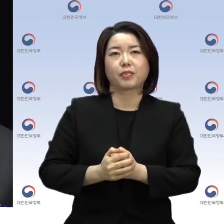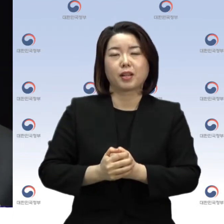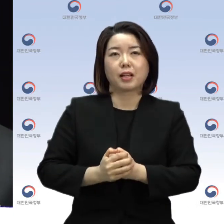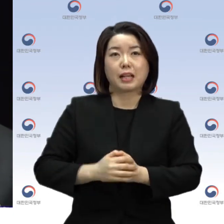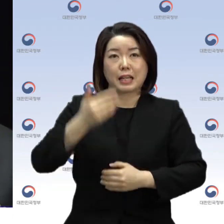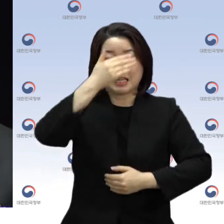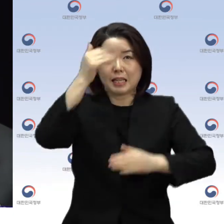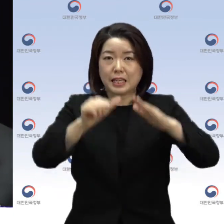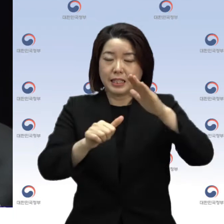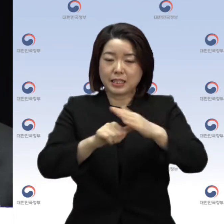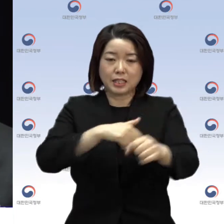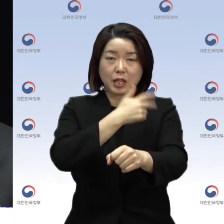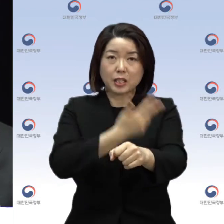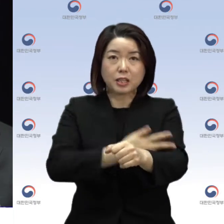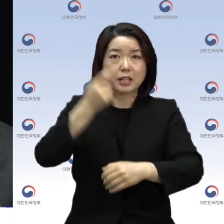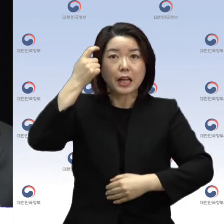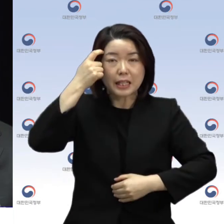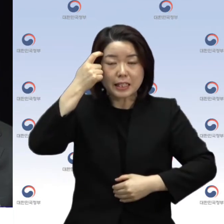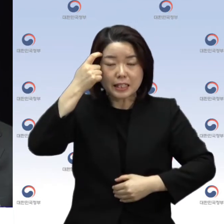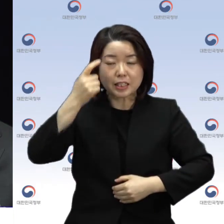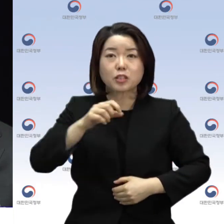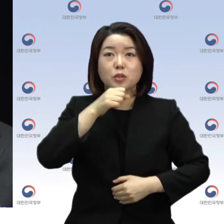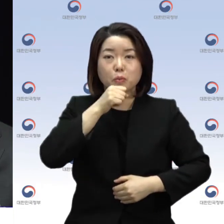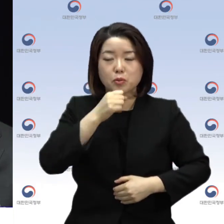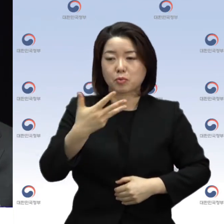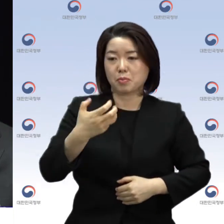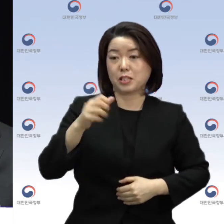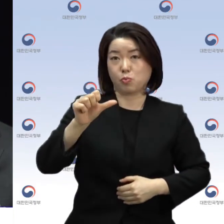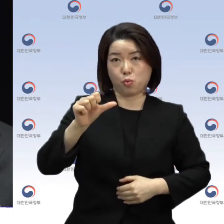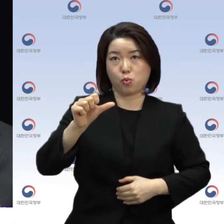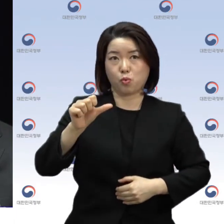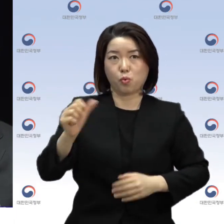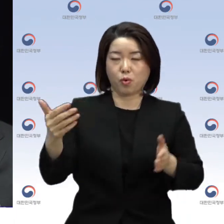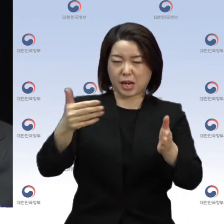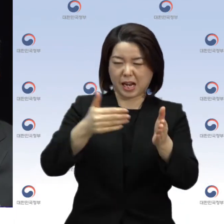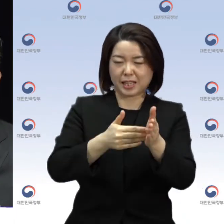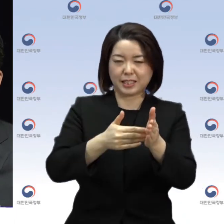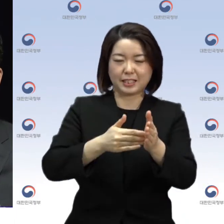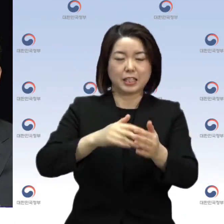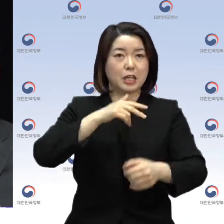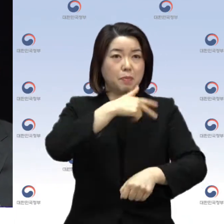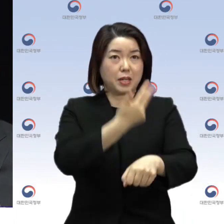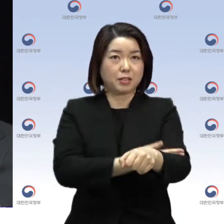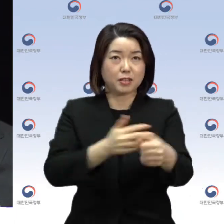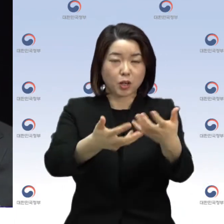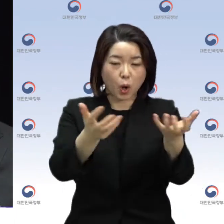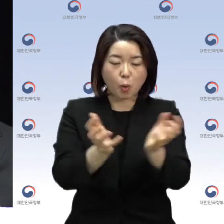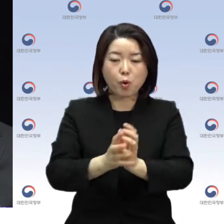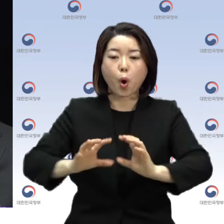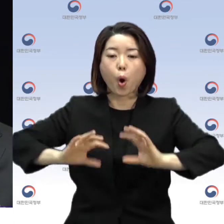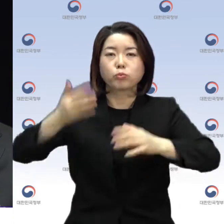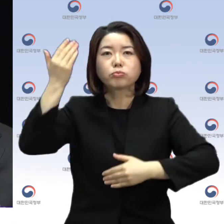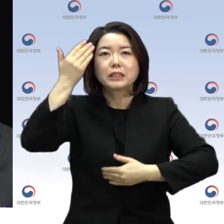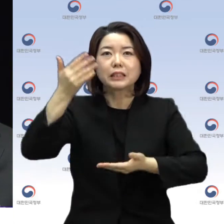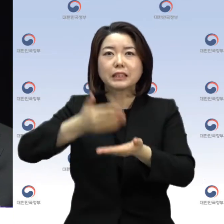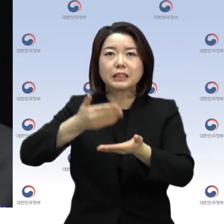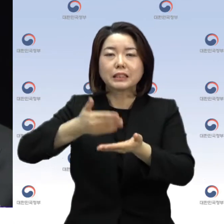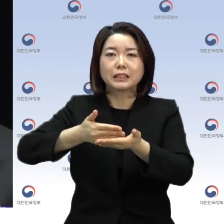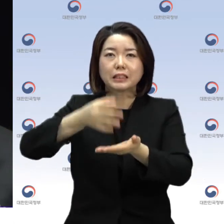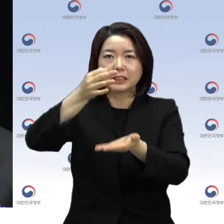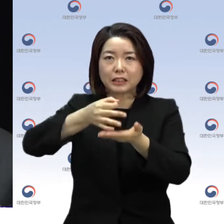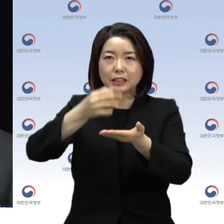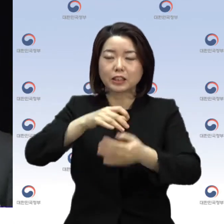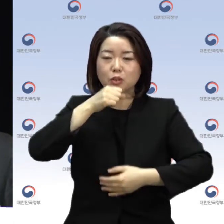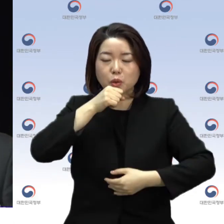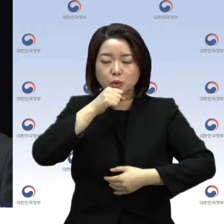2030년에 청소년 저작권 인식도를 85점까지 그리고 저작권 분야 국제 지식 재산 지수를